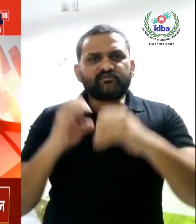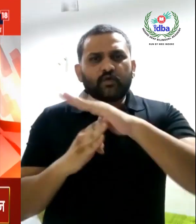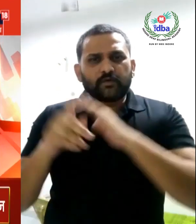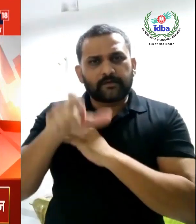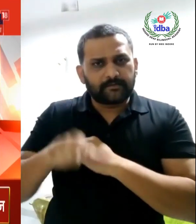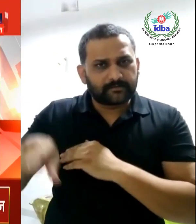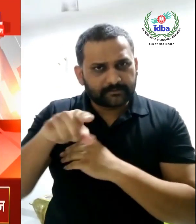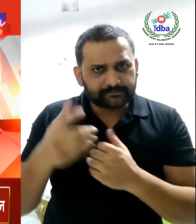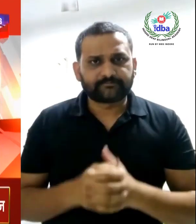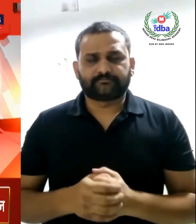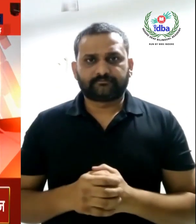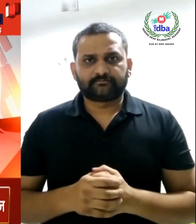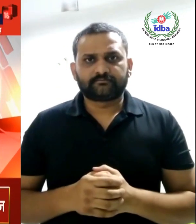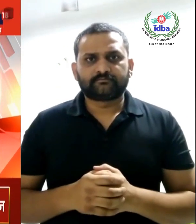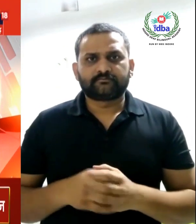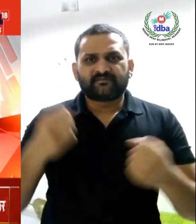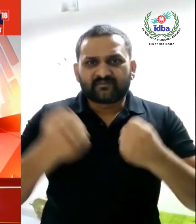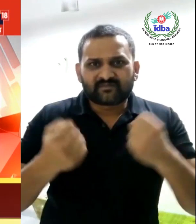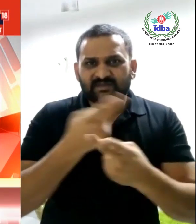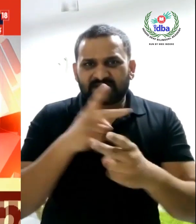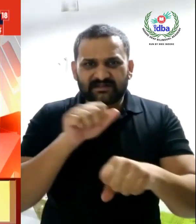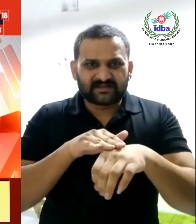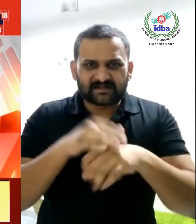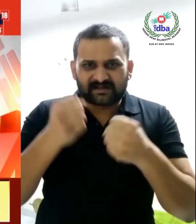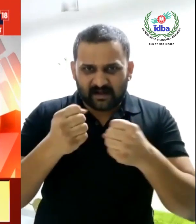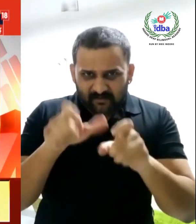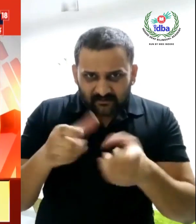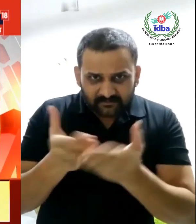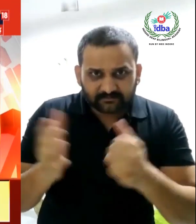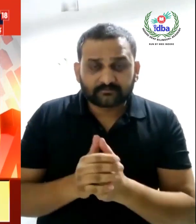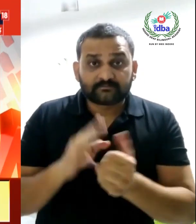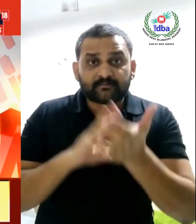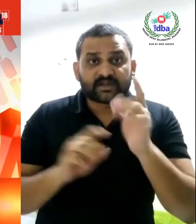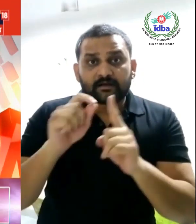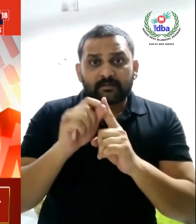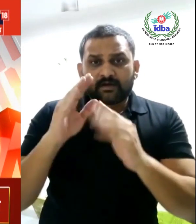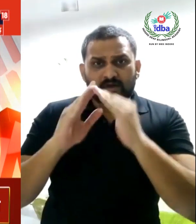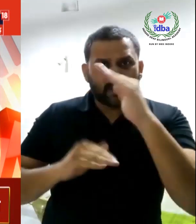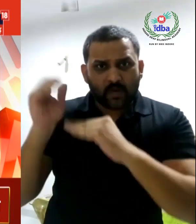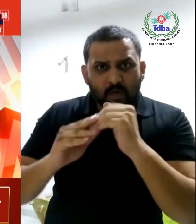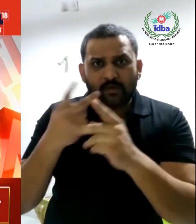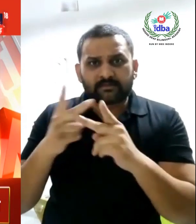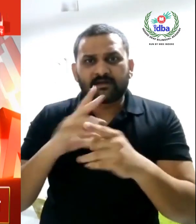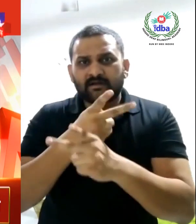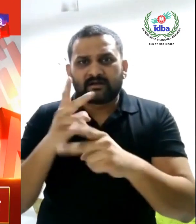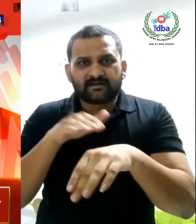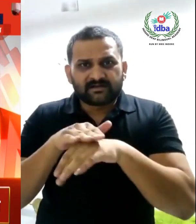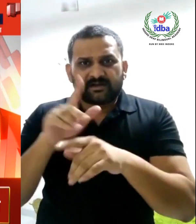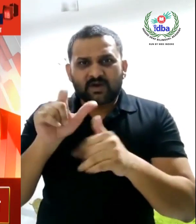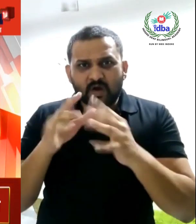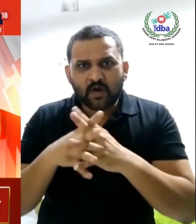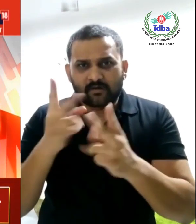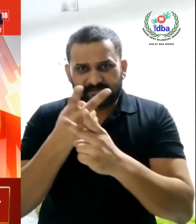कॉन्ट्रैक्टर, मोटर परिवहन कर्मकार, मध्य प्रदेश भवन तथा अन्य सन्निर्माण कर्मकार अधिनियम